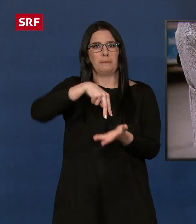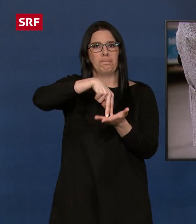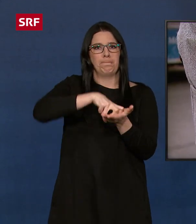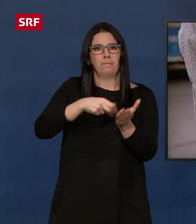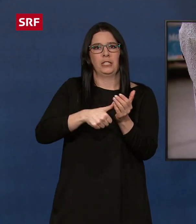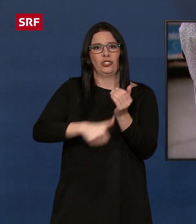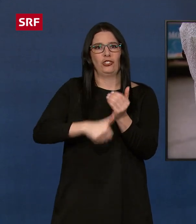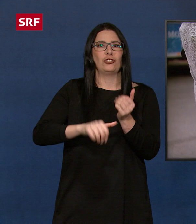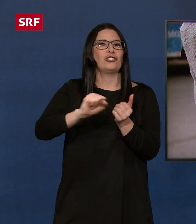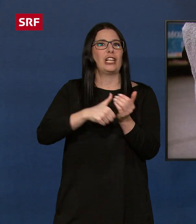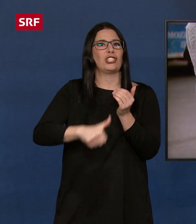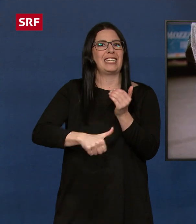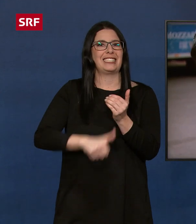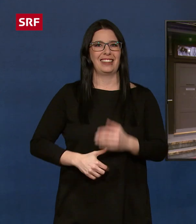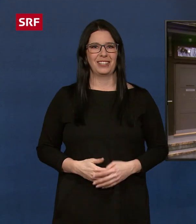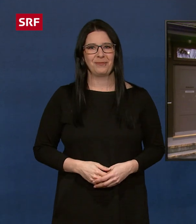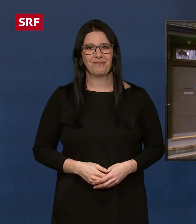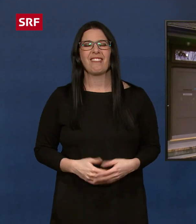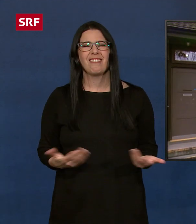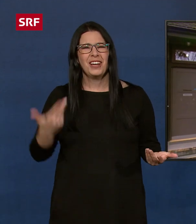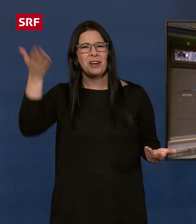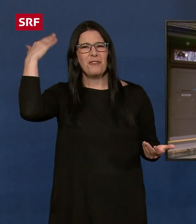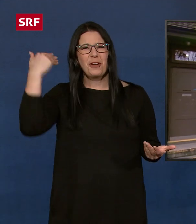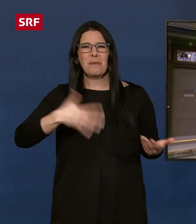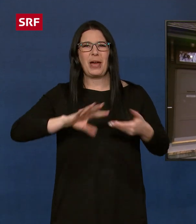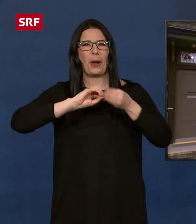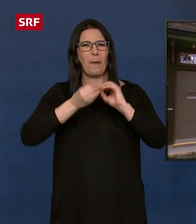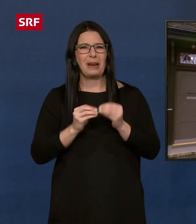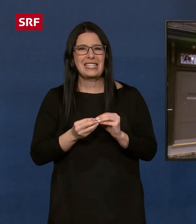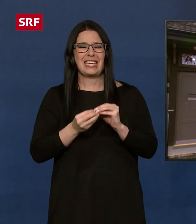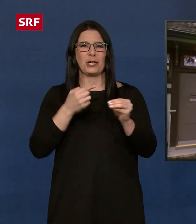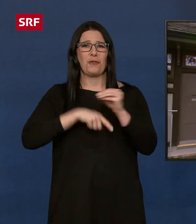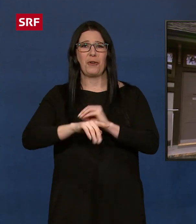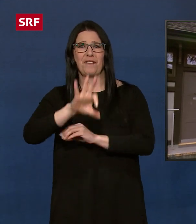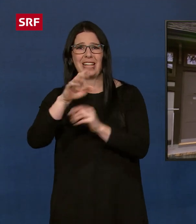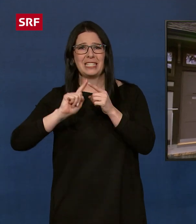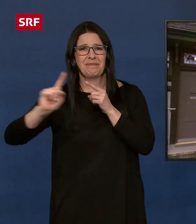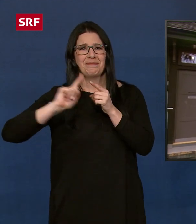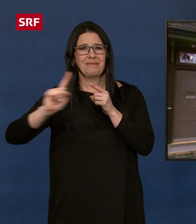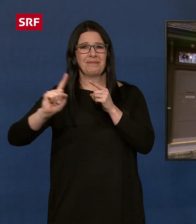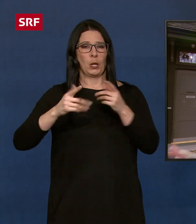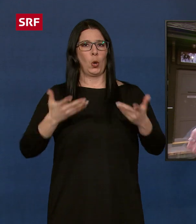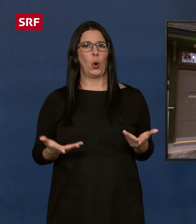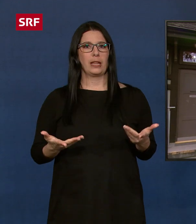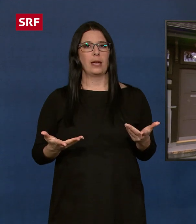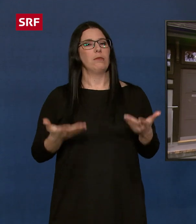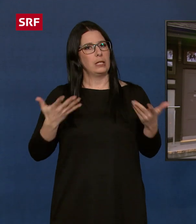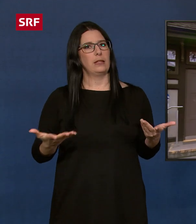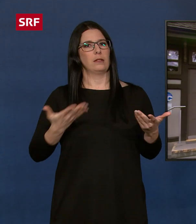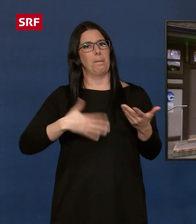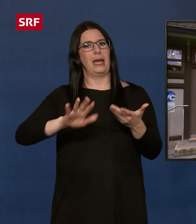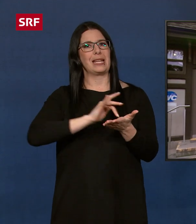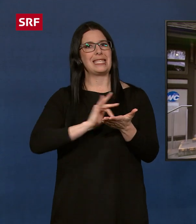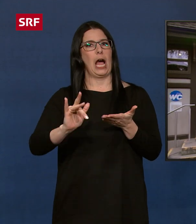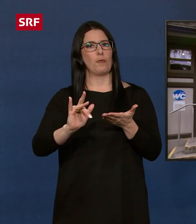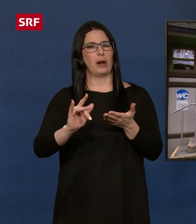schiessen damit. Darum Schnell-Scheisser. Also früher war es definitiv viel komplizierter, um aufs WC zu Und heute ist es dementsprechend auch sauberer auf der